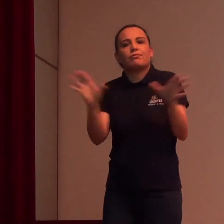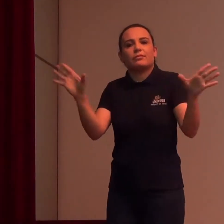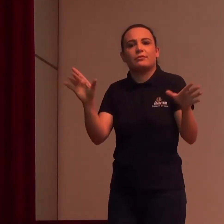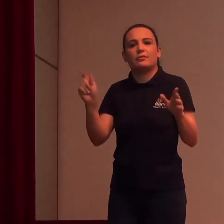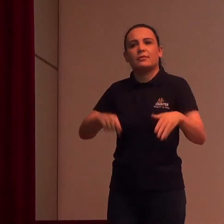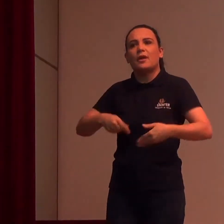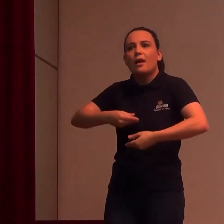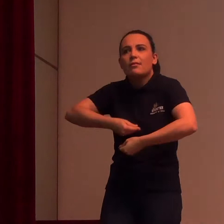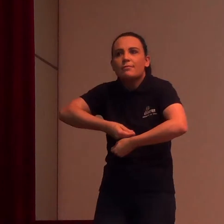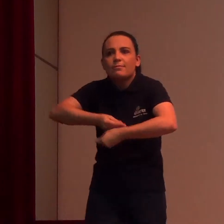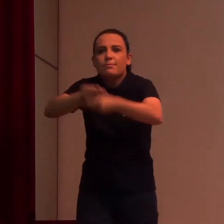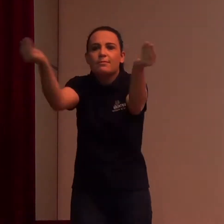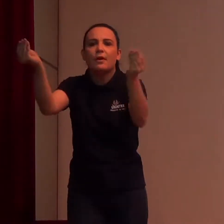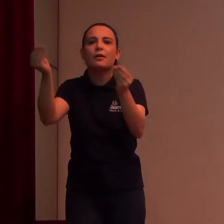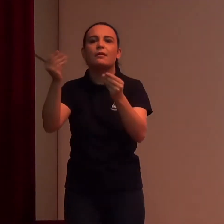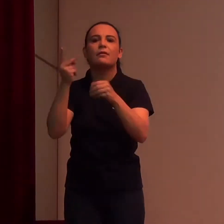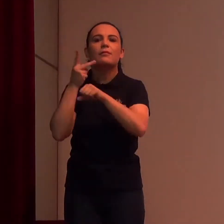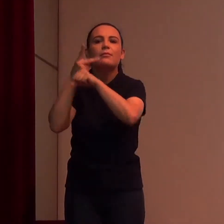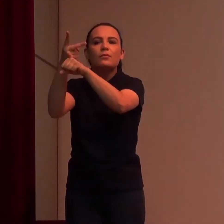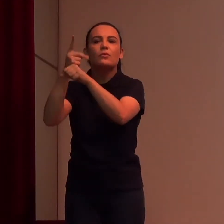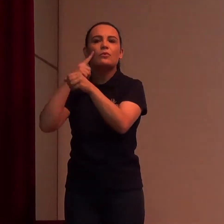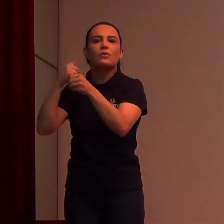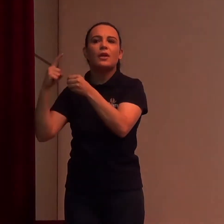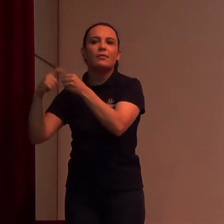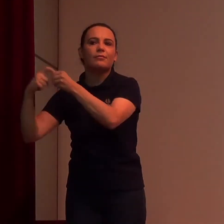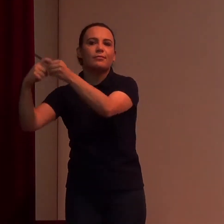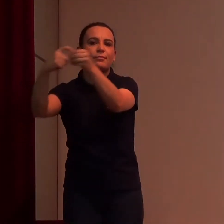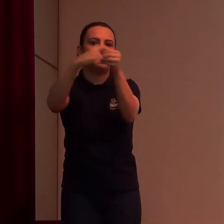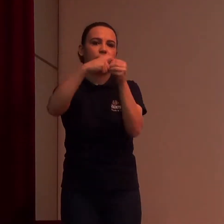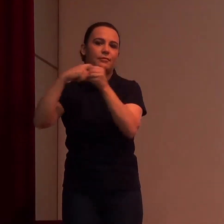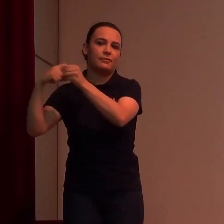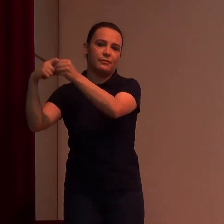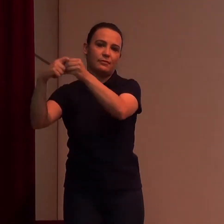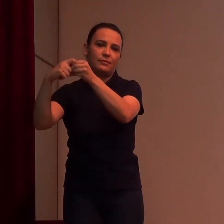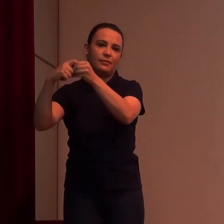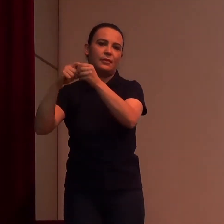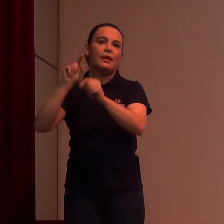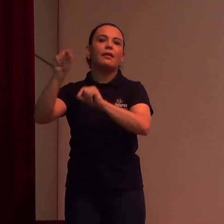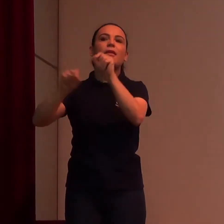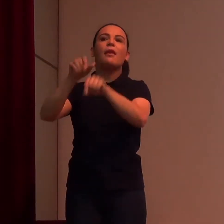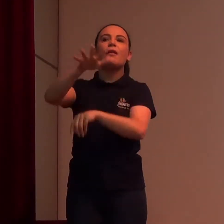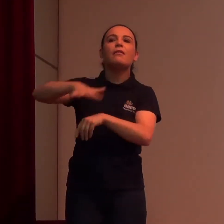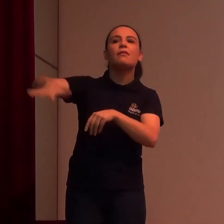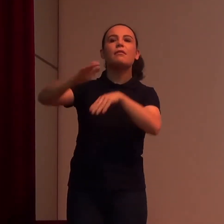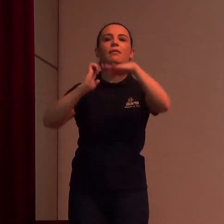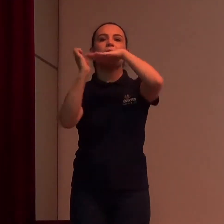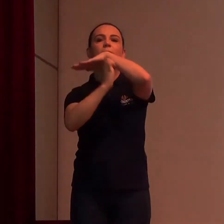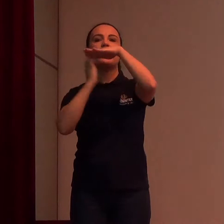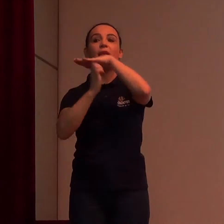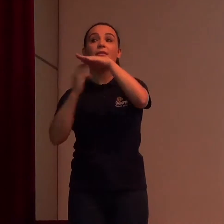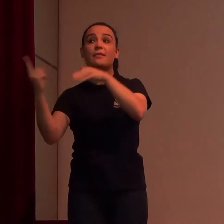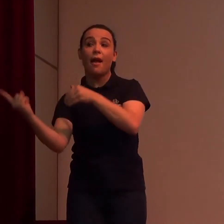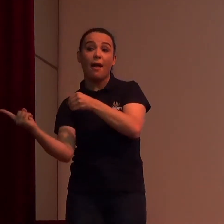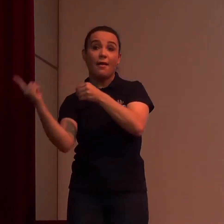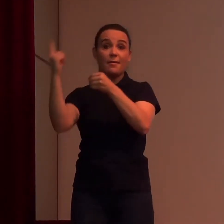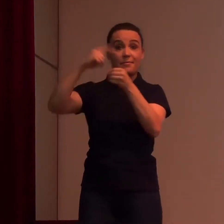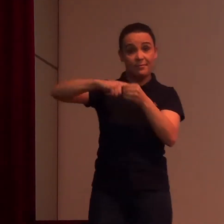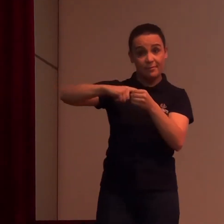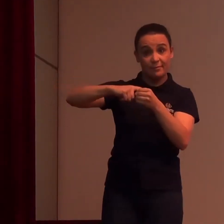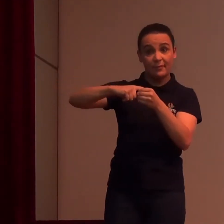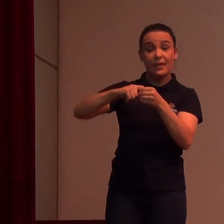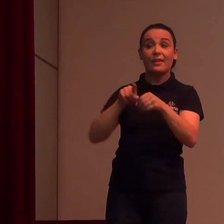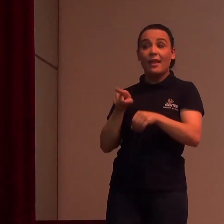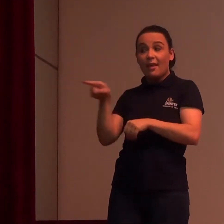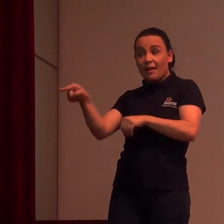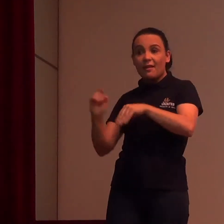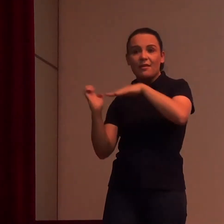podem investir uma parte do que elas encaminhariam como imposto de renda. Então, as